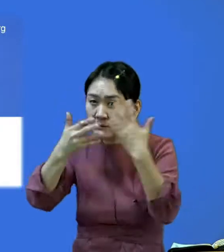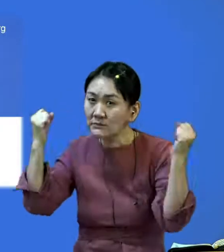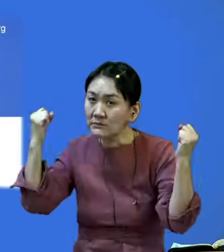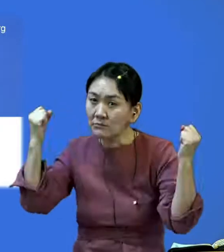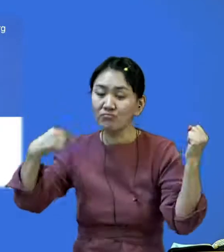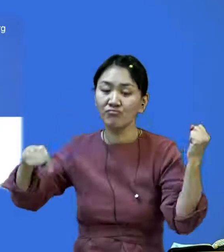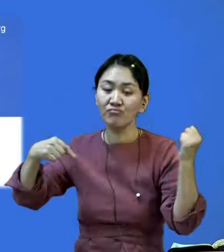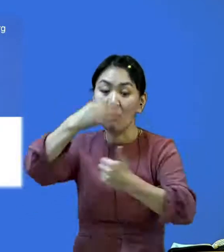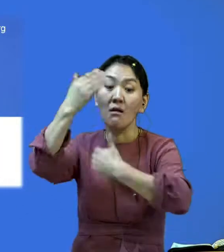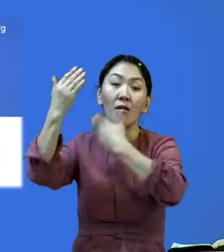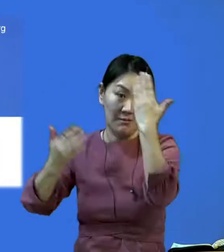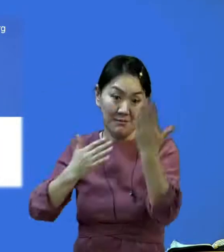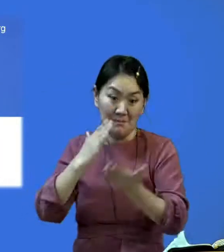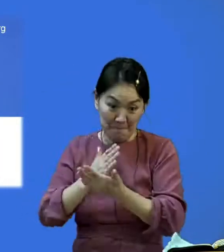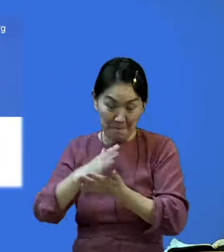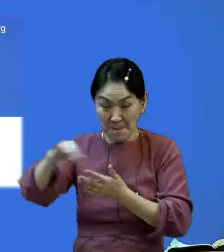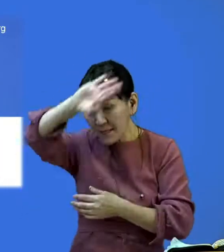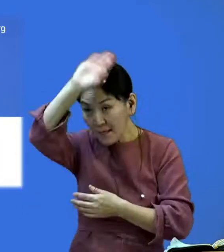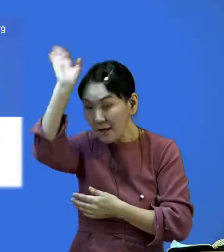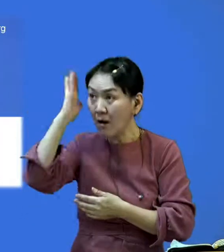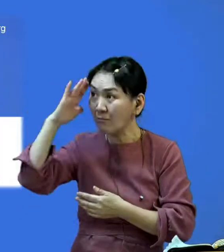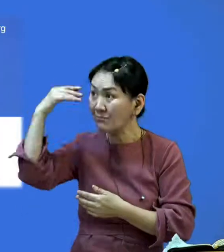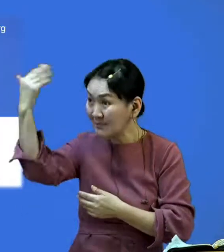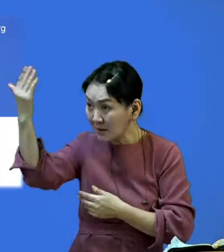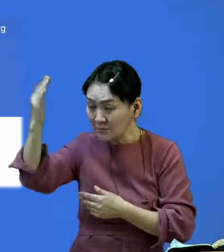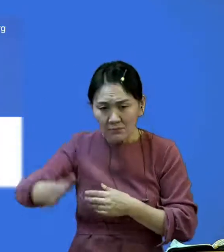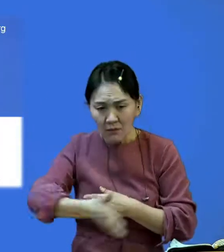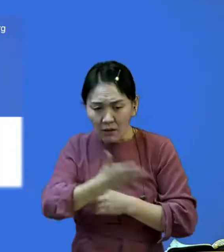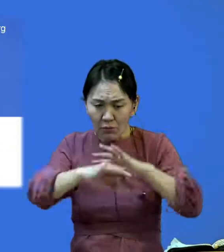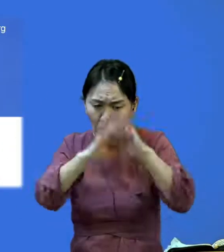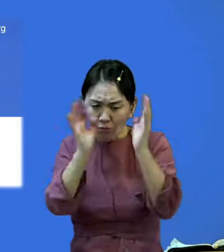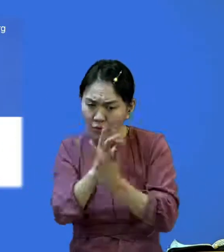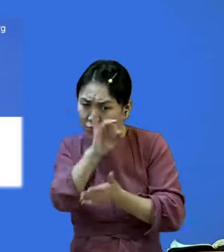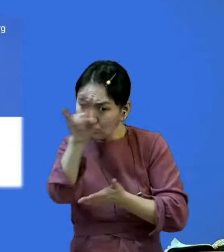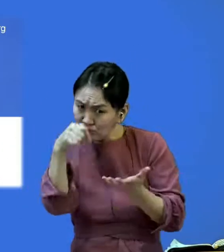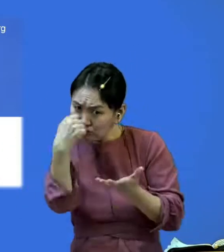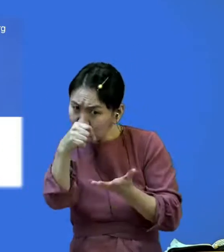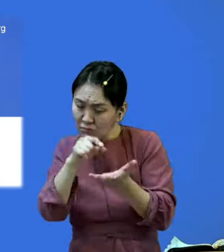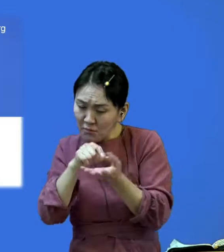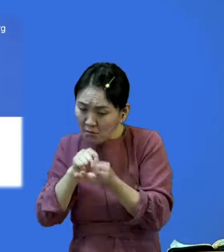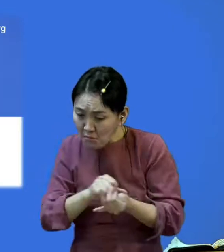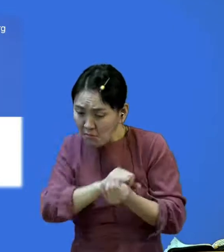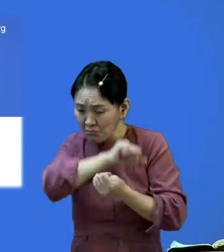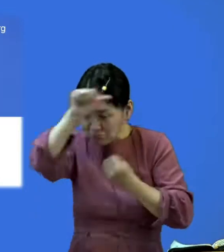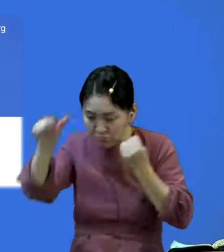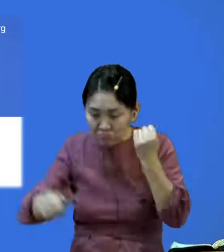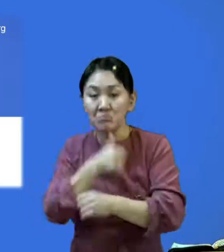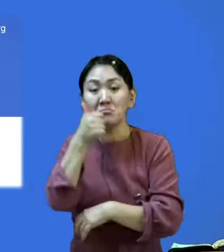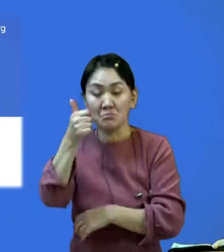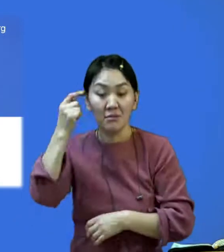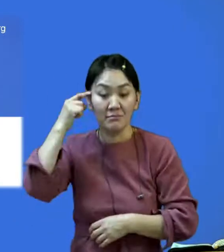вүлээ. Харин Тэнгэрлэг эцэгчин та нарт энэ бүхэн хэрэгтэйг мэддэг юм.